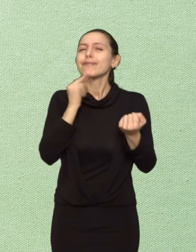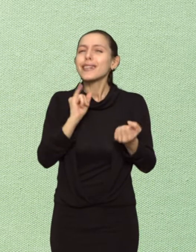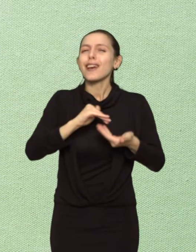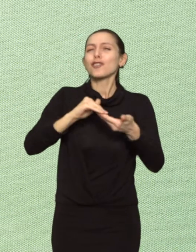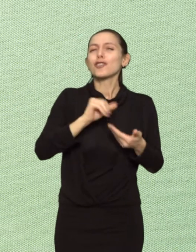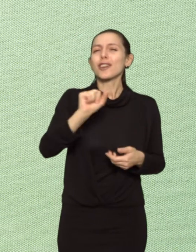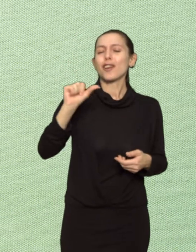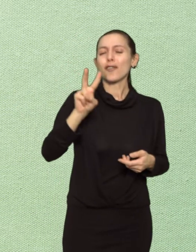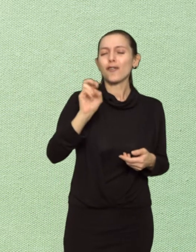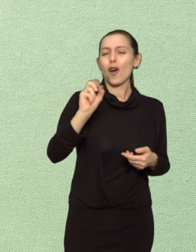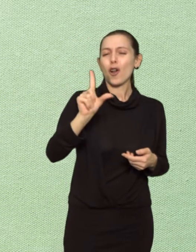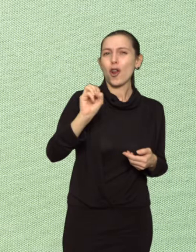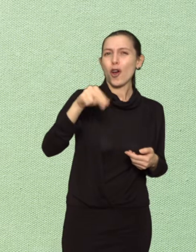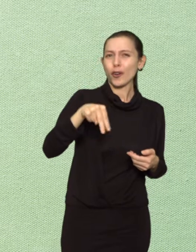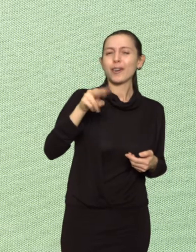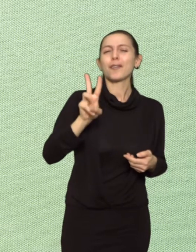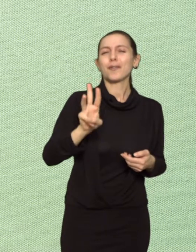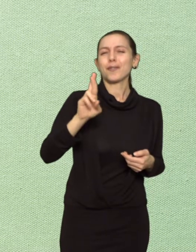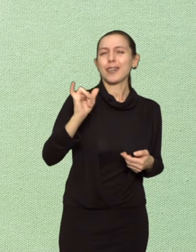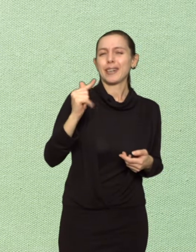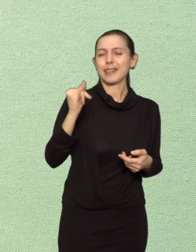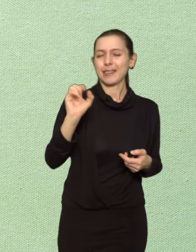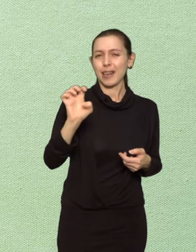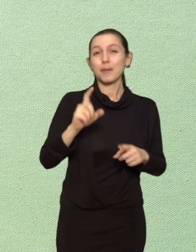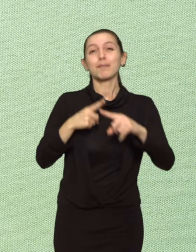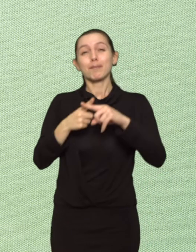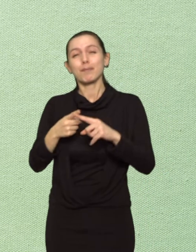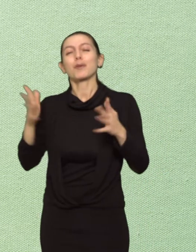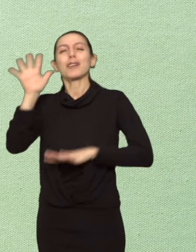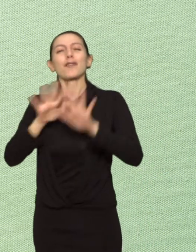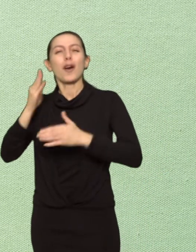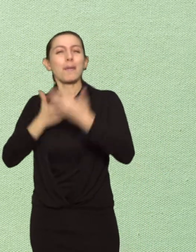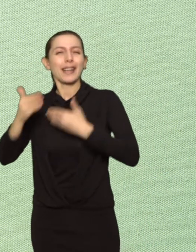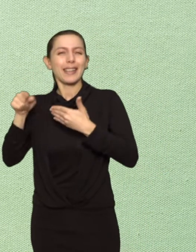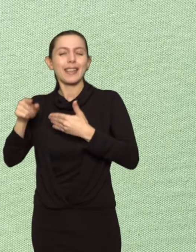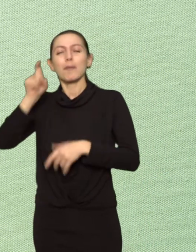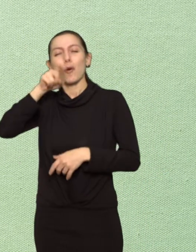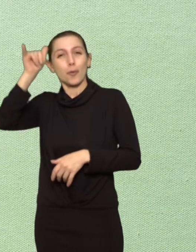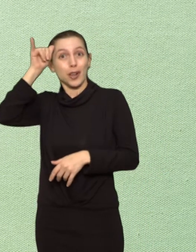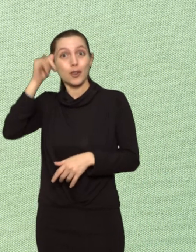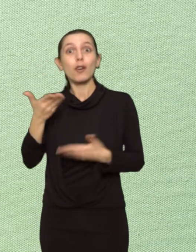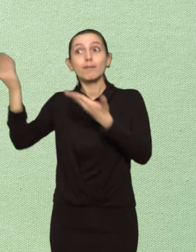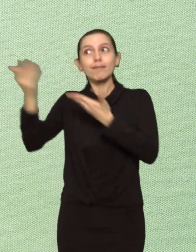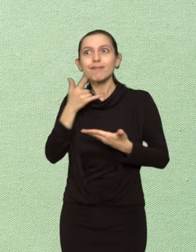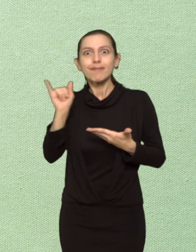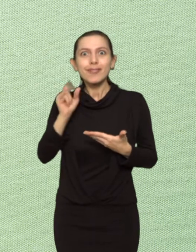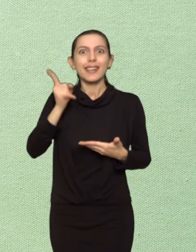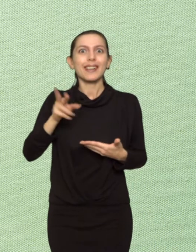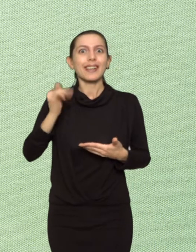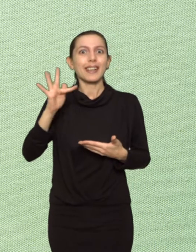con Informa Disabile nel Comune di Torino. L'ospite di oggi è Gian Piero Griffo, coordinatore del